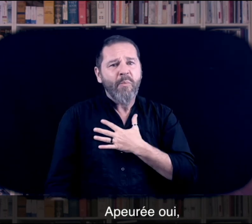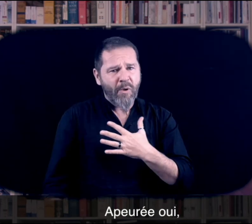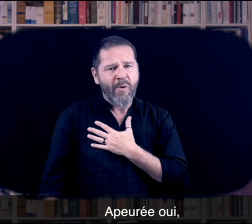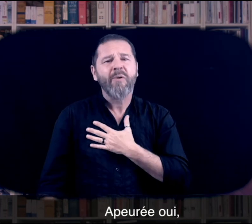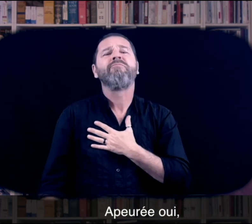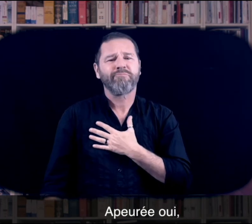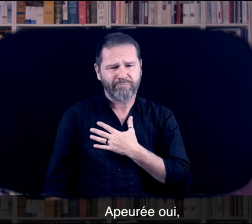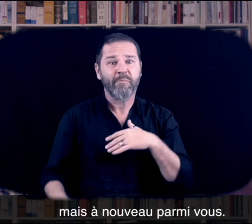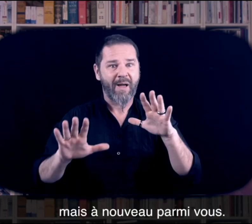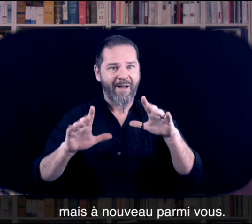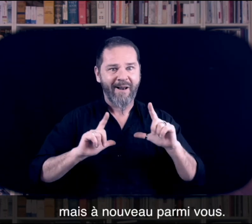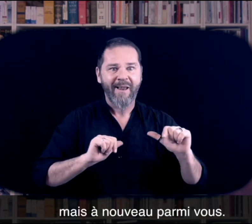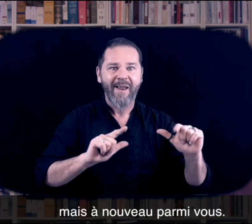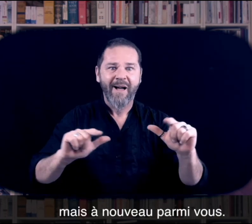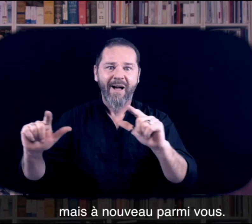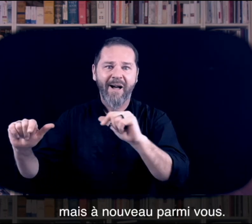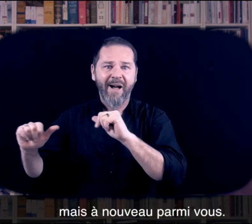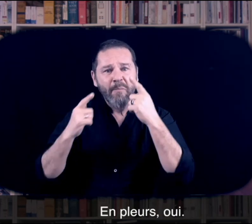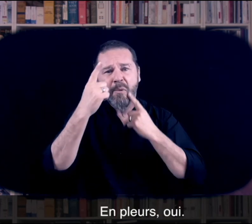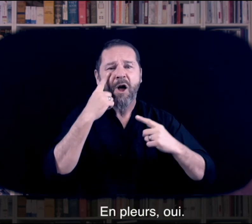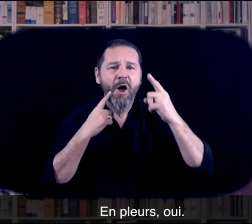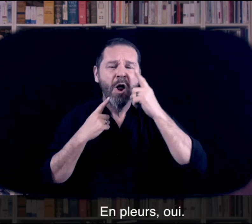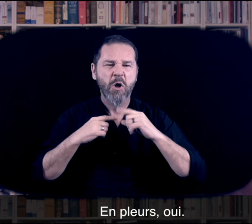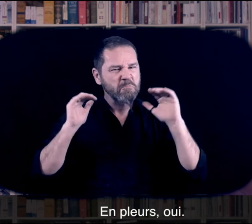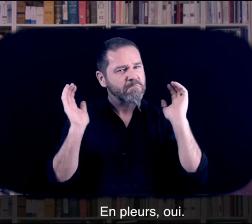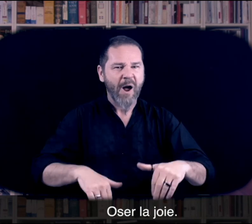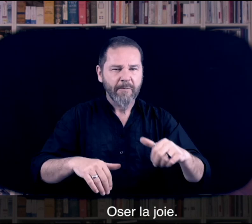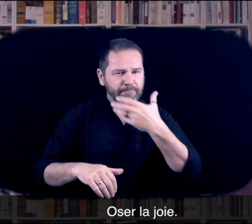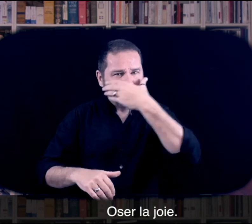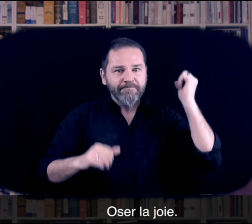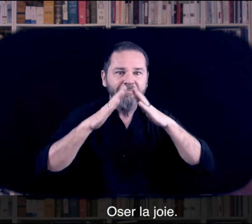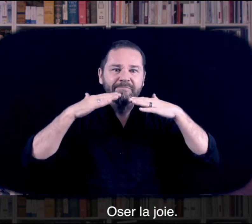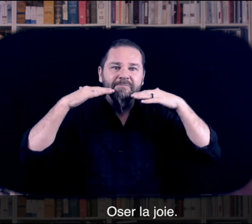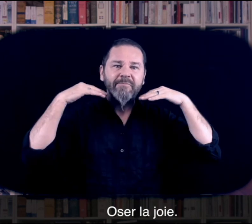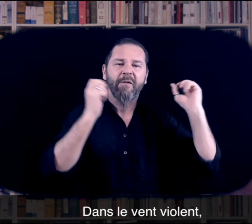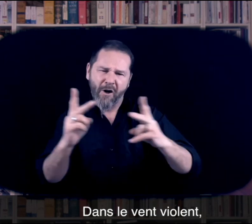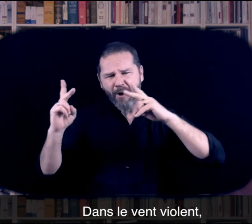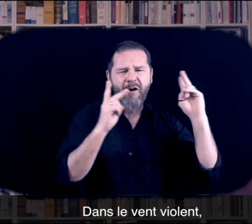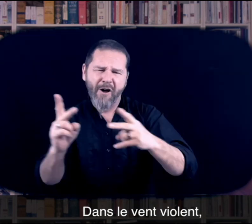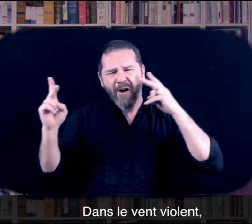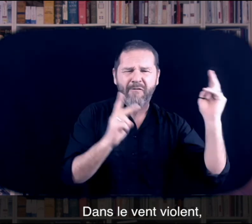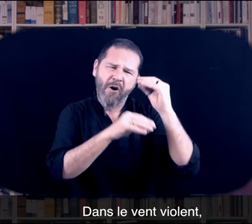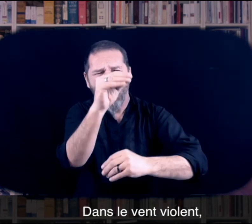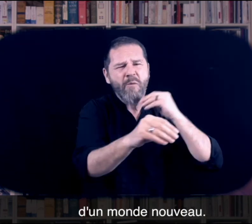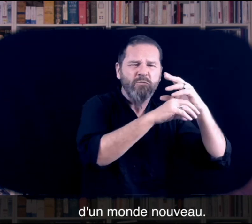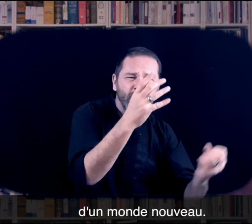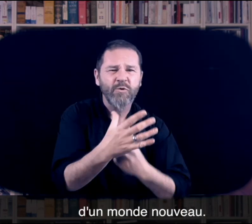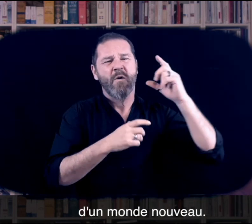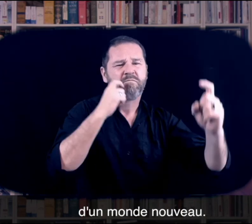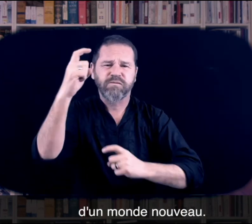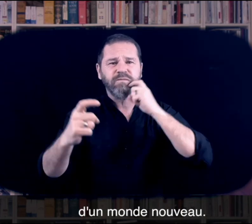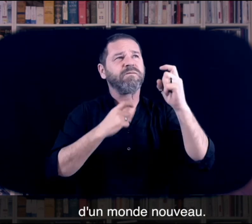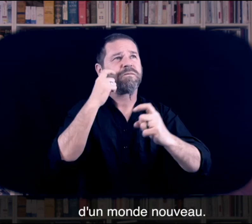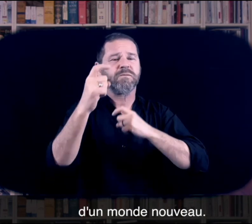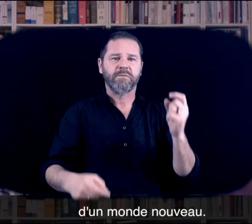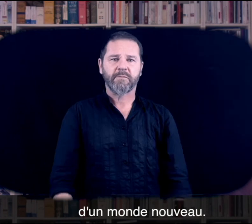Apeuré, oui, mais à nouveau parmi vous, en pleurs, oui, oser la joie, dans le vent violent d'un monde